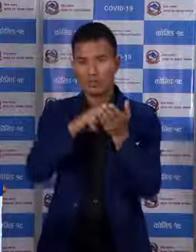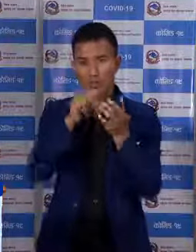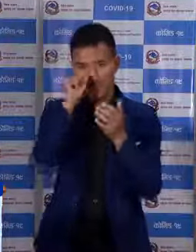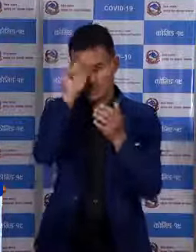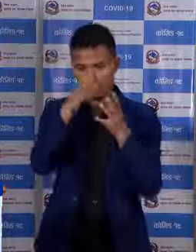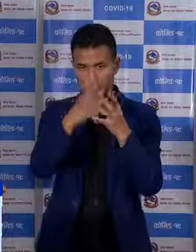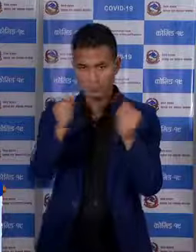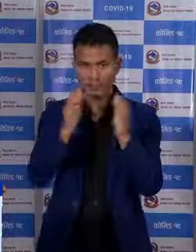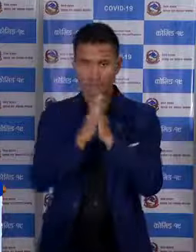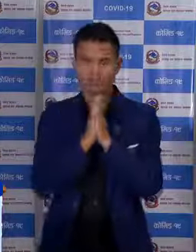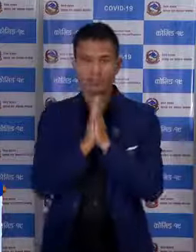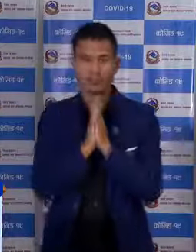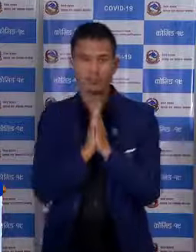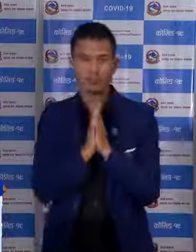यहीं अन्ते गर छुरू, नमस्कार.